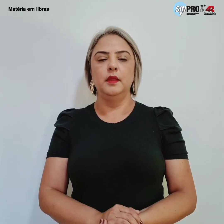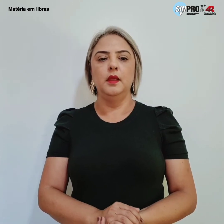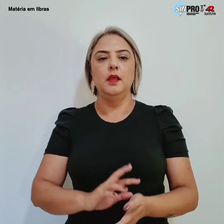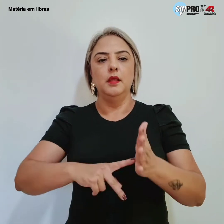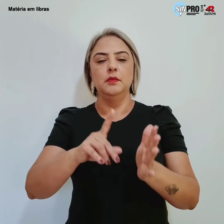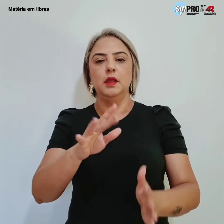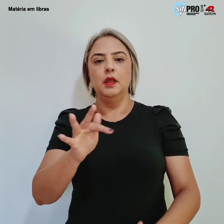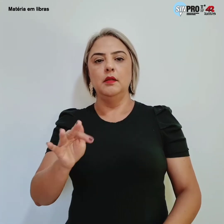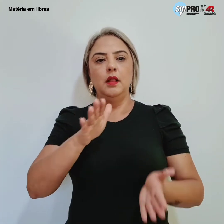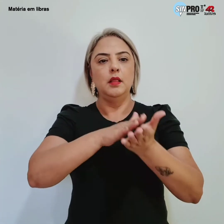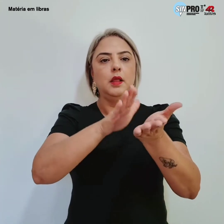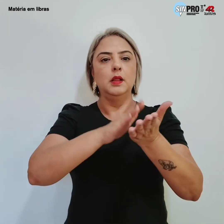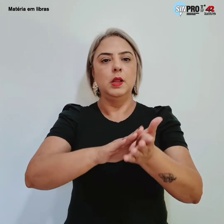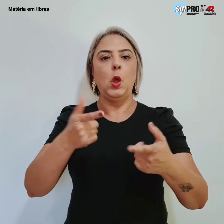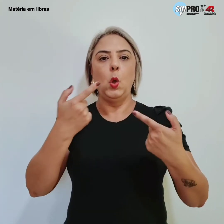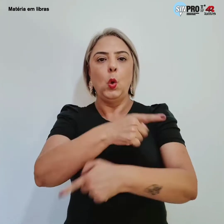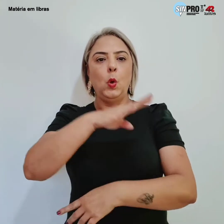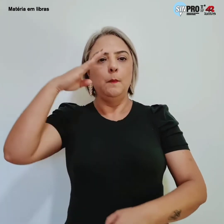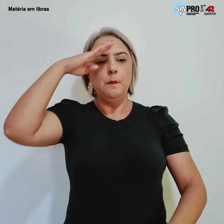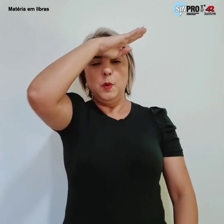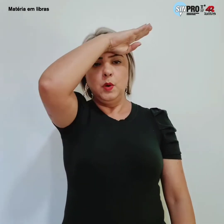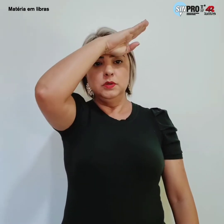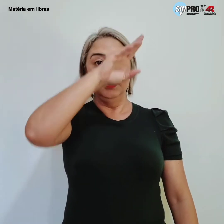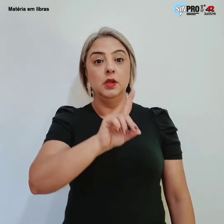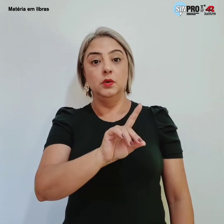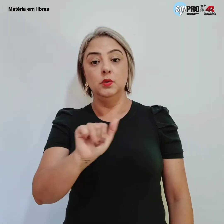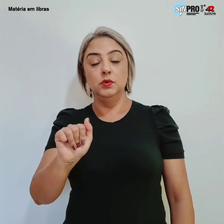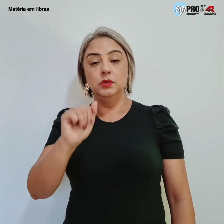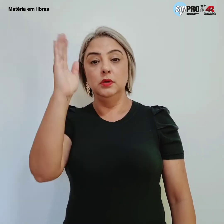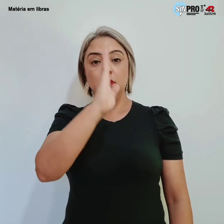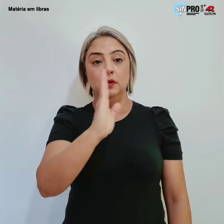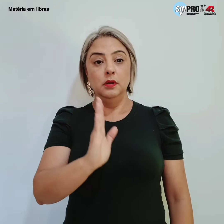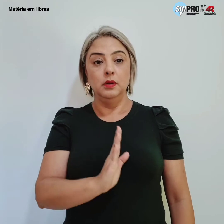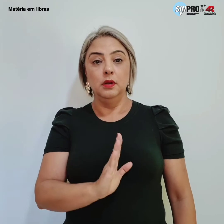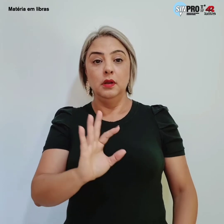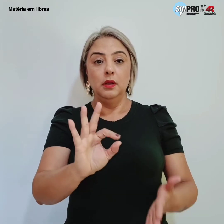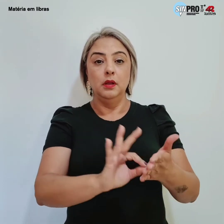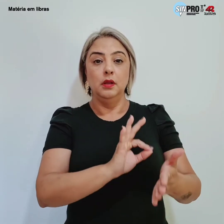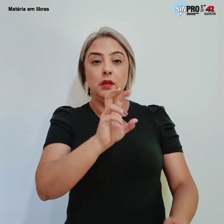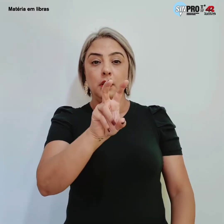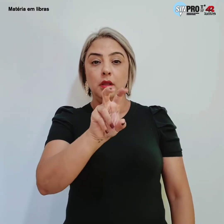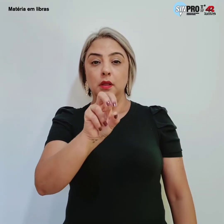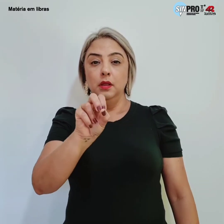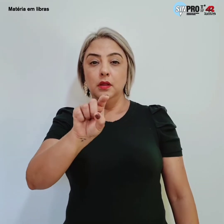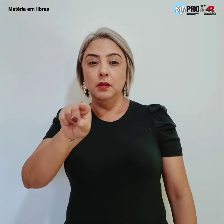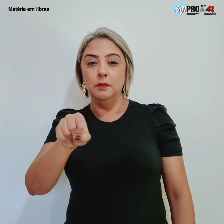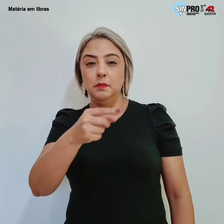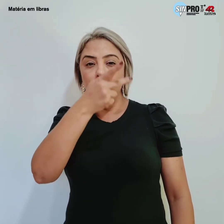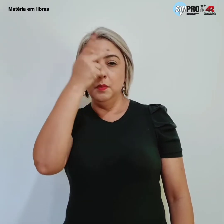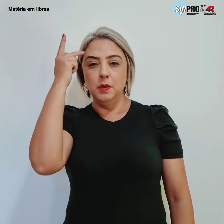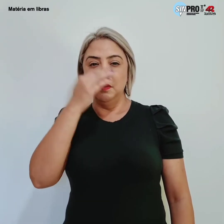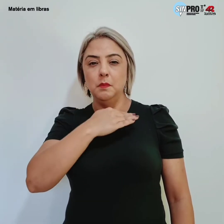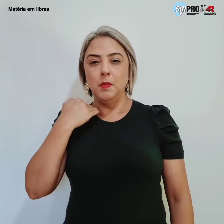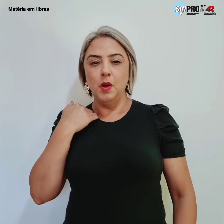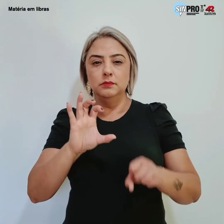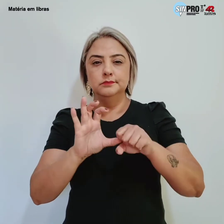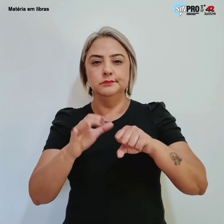Simpro-DF lança campanha contra Bolsonaro no dia em que Brasil registra 500 mil mortos pela Covid-19.